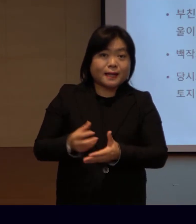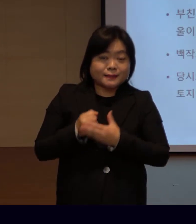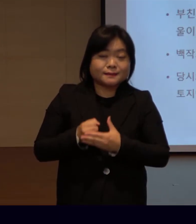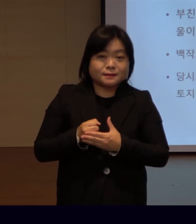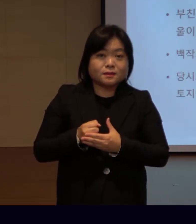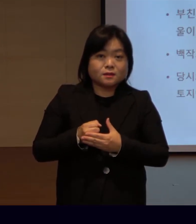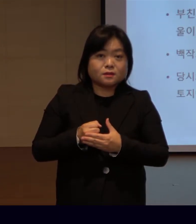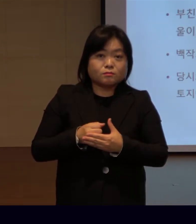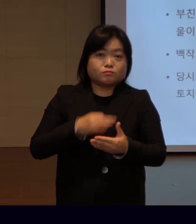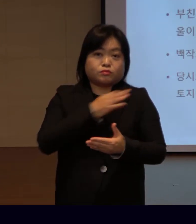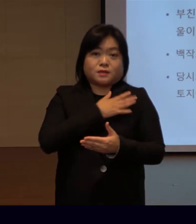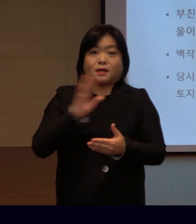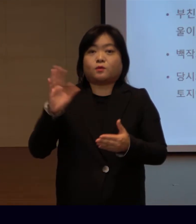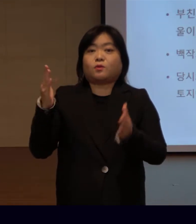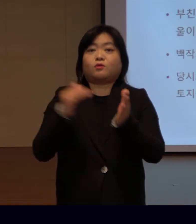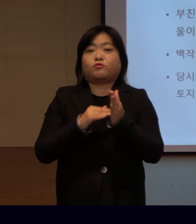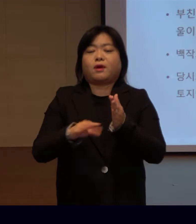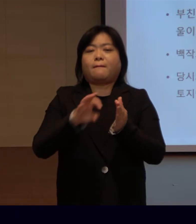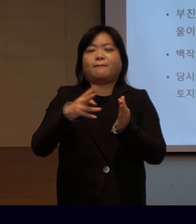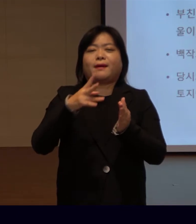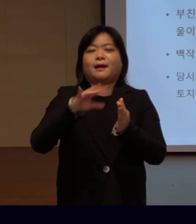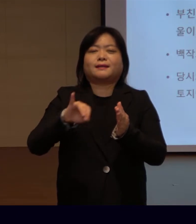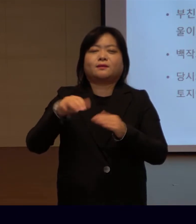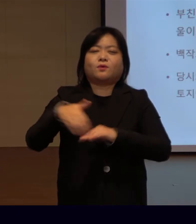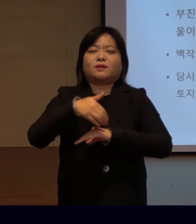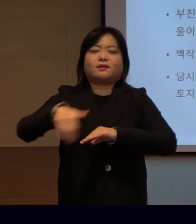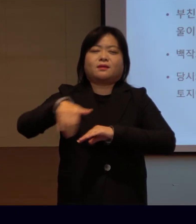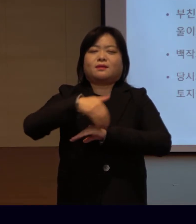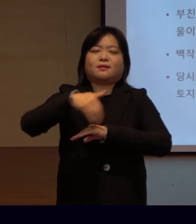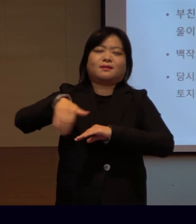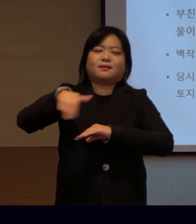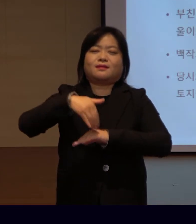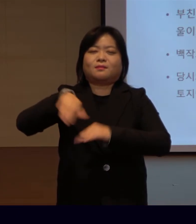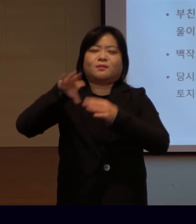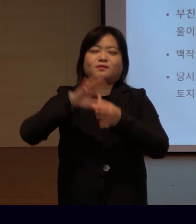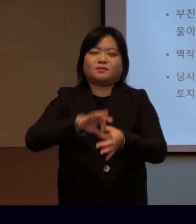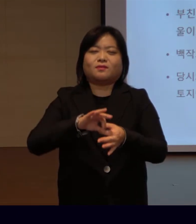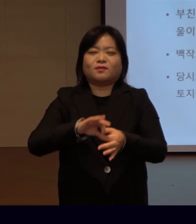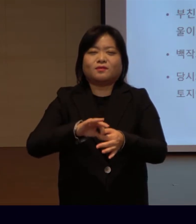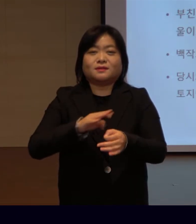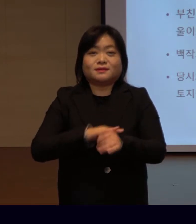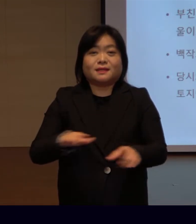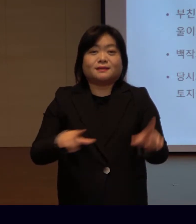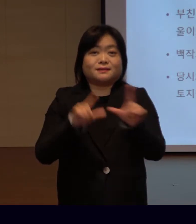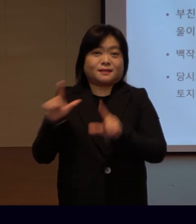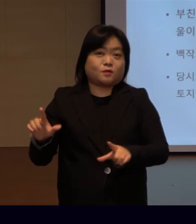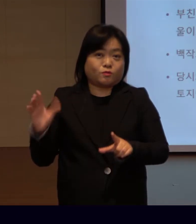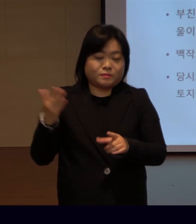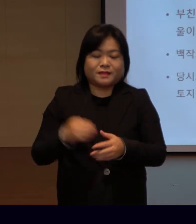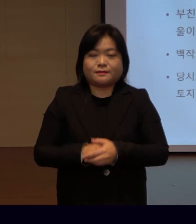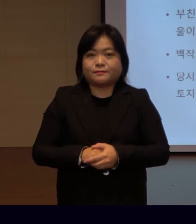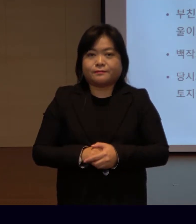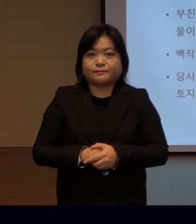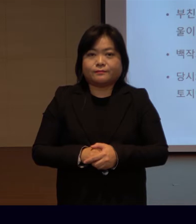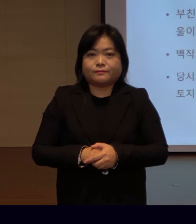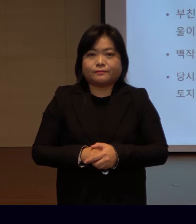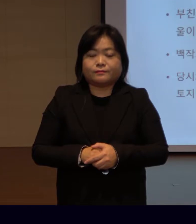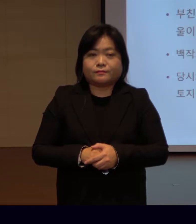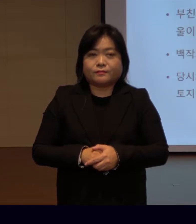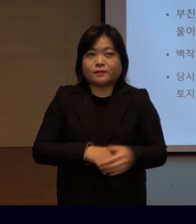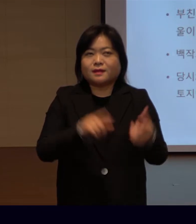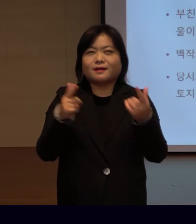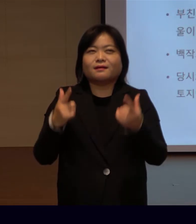많은 귀족이 돼서 파리를 들락거리면서 아주 유유작작하게 삽니다.